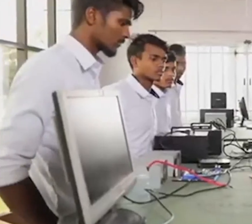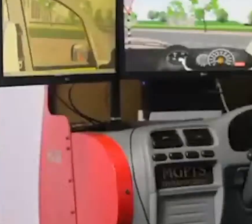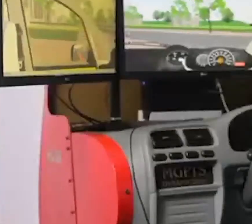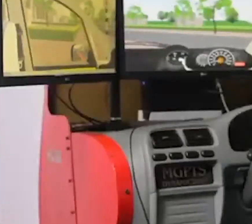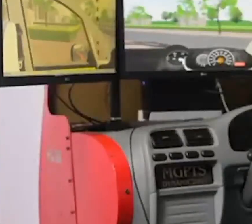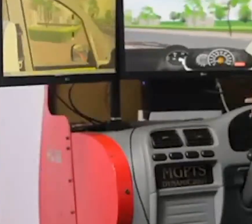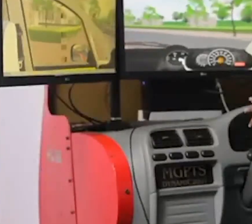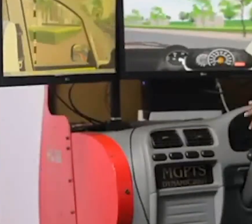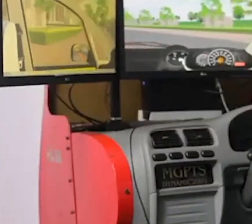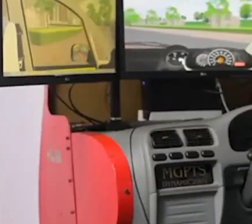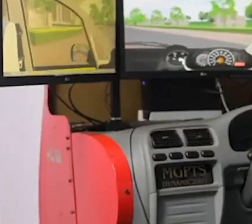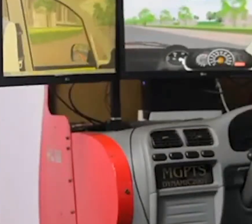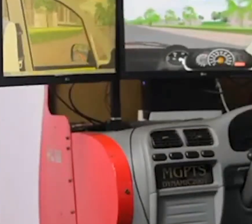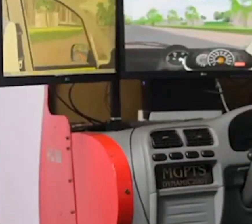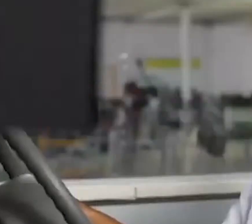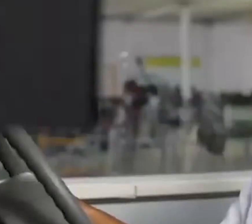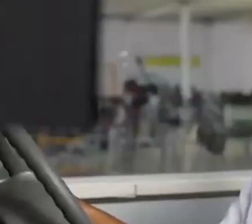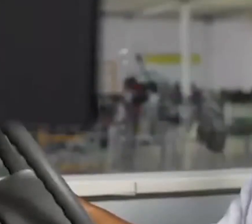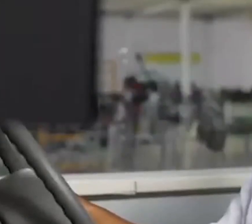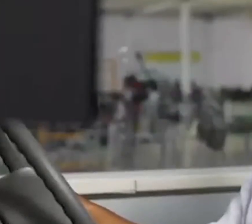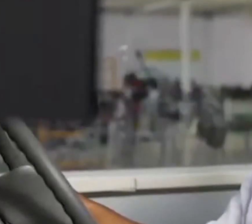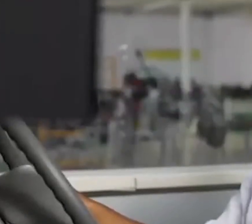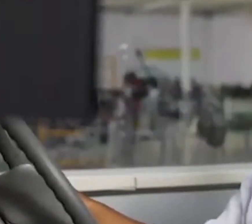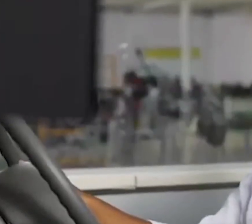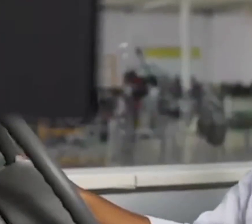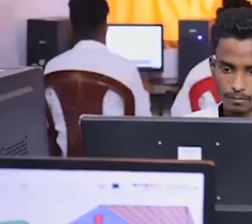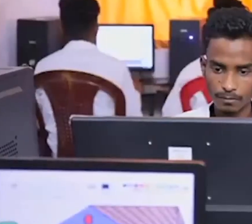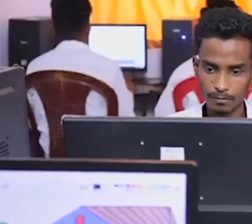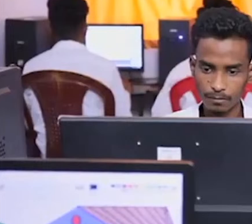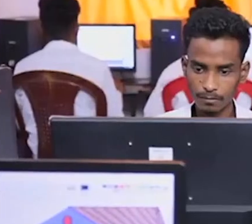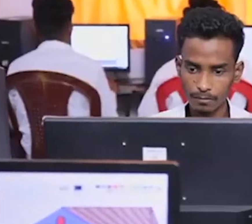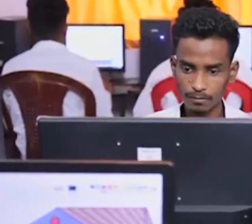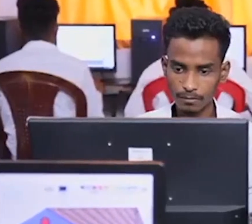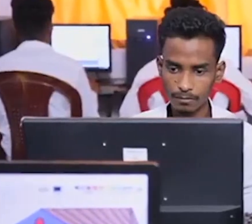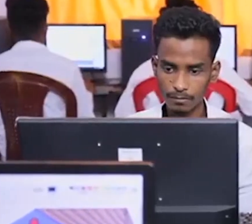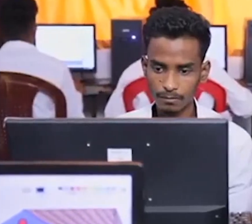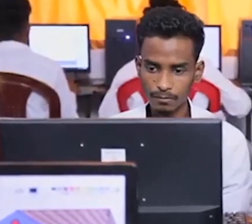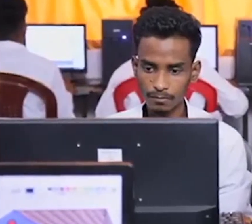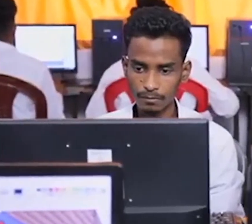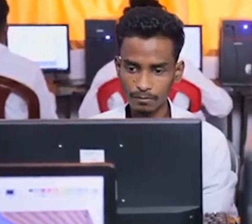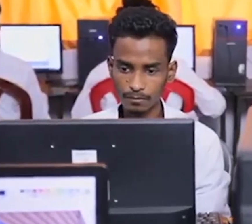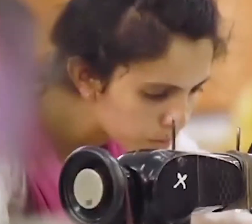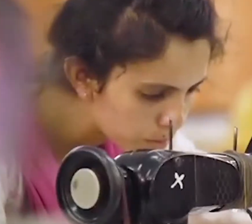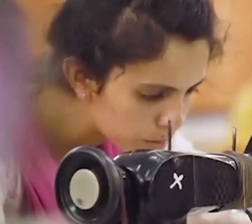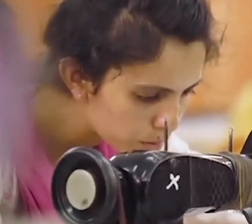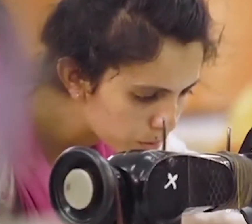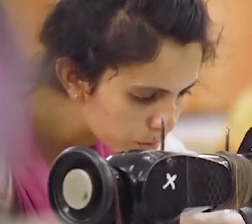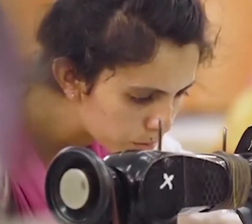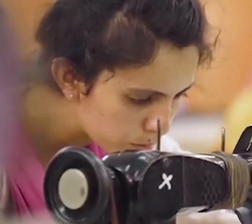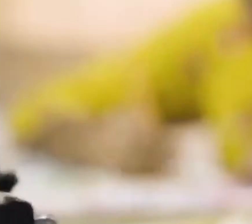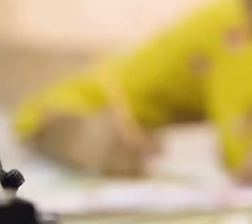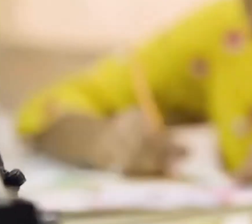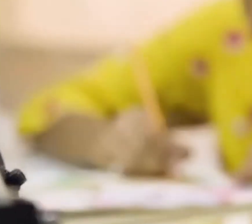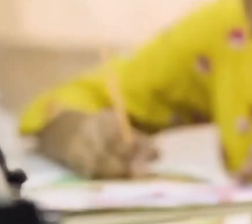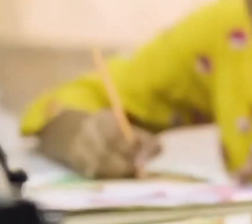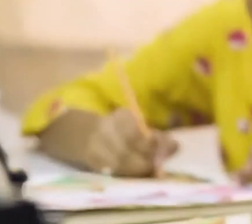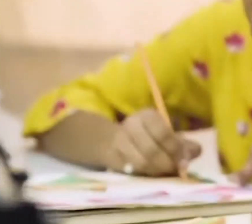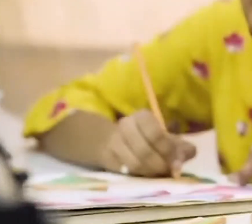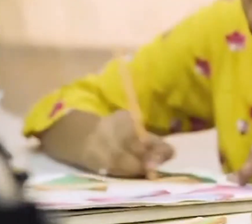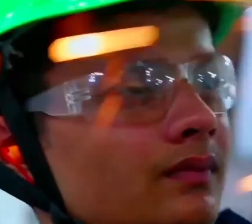विकसित कर NIOS आत्मनिर्भर भारत के निर्माण में अपना योगदान देगा। निश्चित ही इससे शिक्षार्थियों को